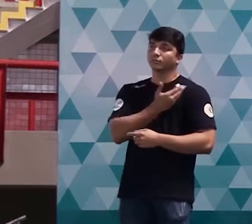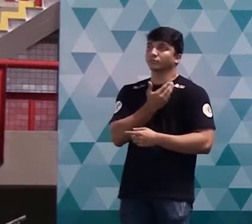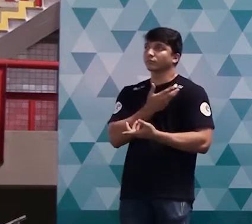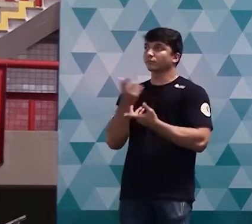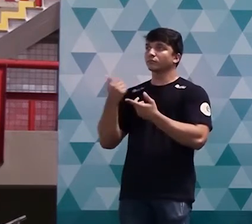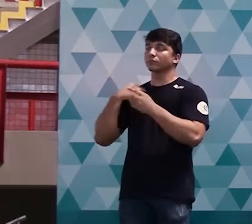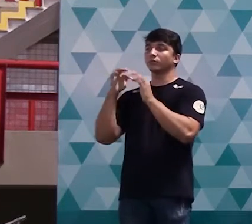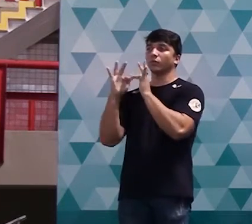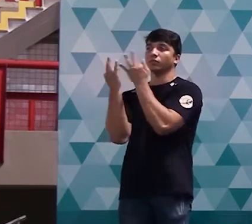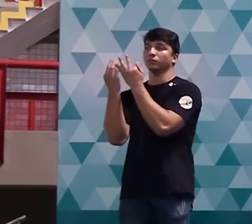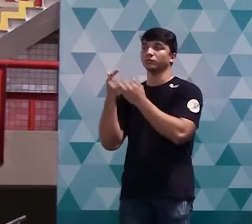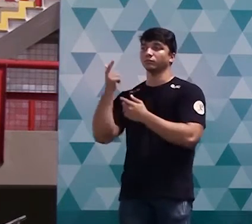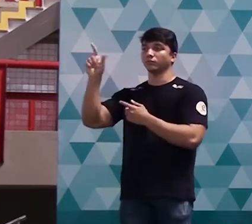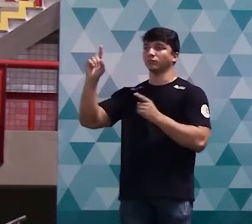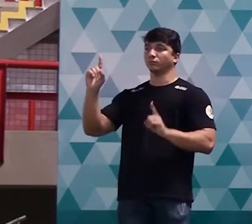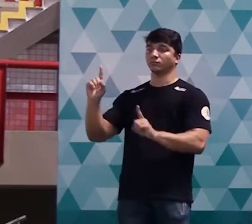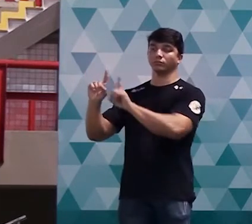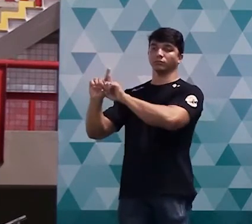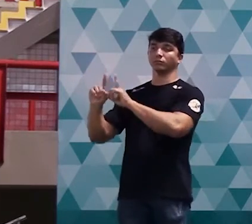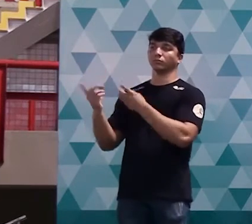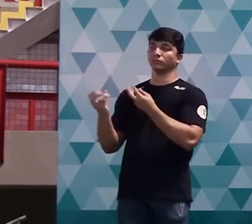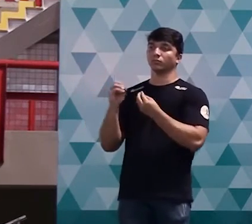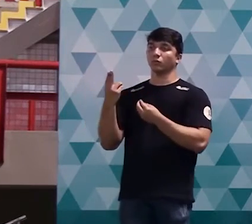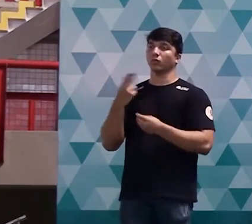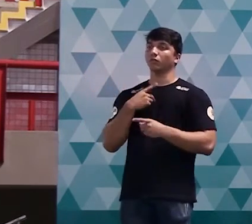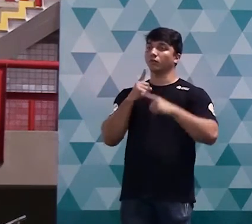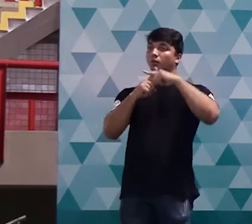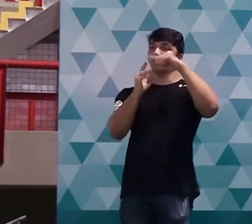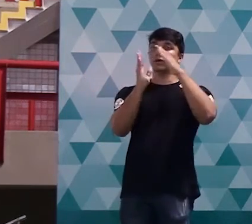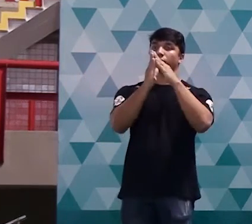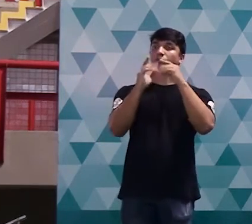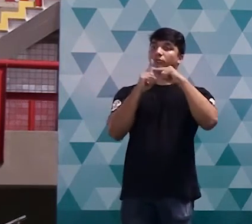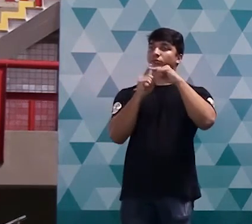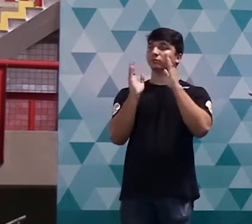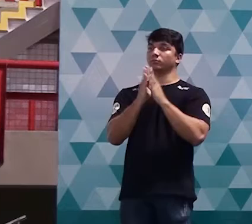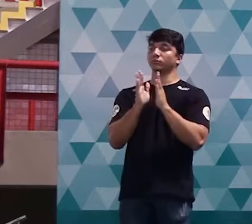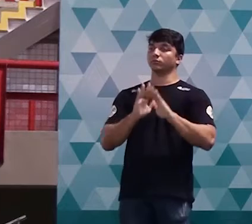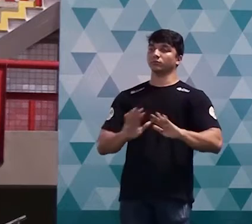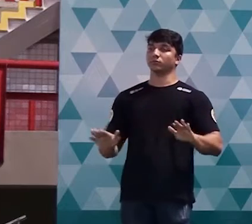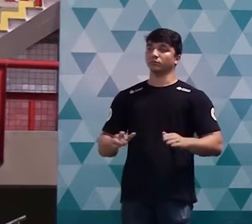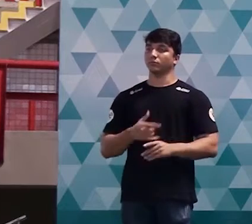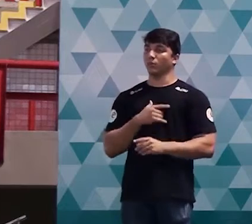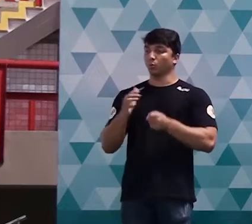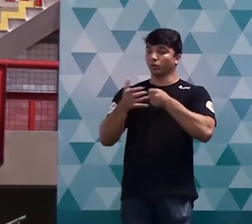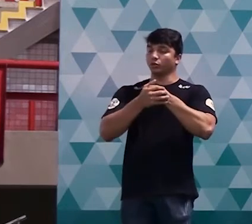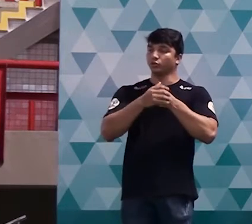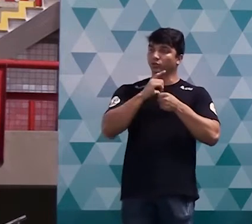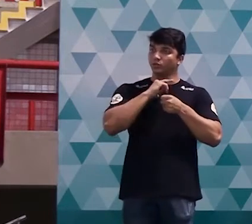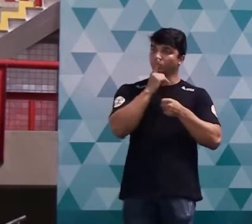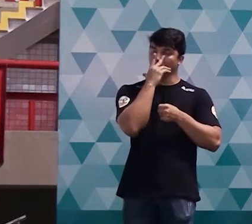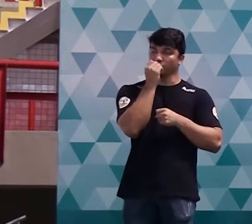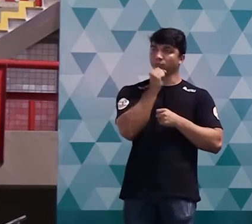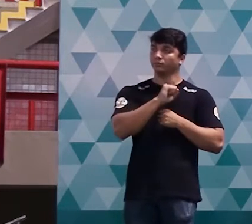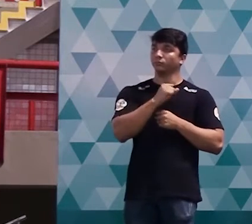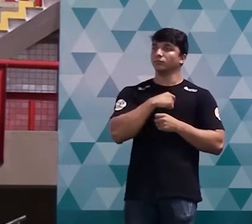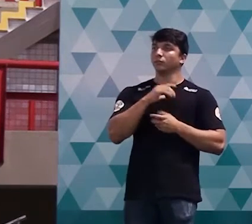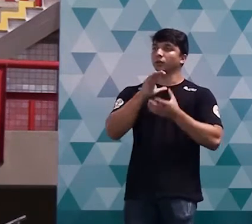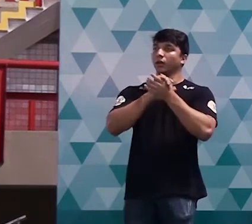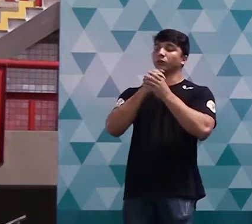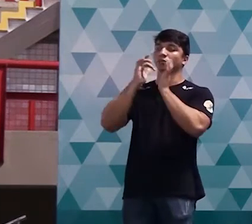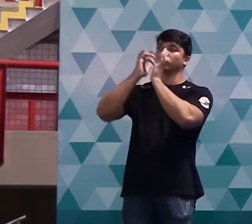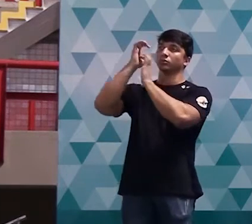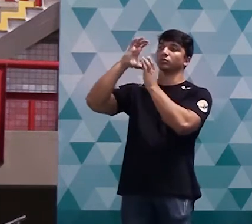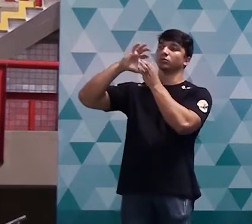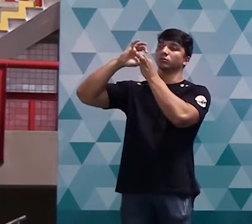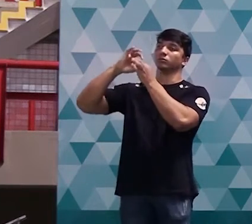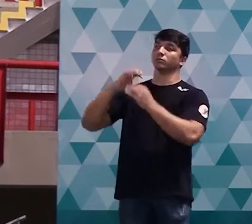parente, ali um agregado. Ou então vai para a igreja, né? Pronto, na igreja ela está protegida. Casa com Cristo, lá ela está